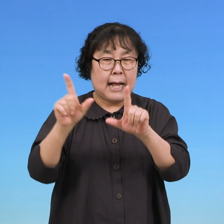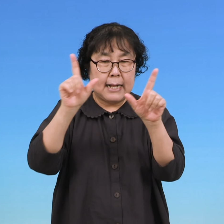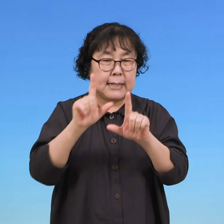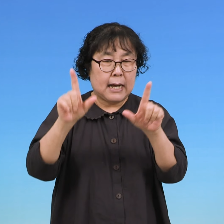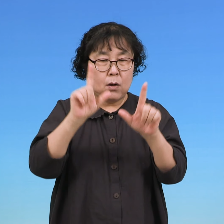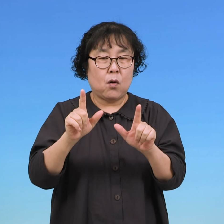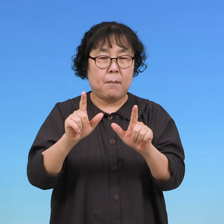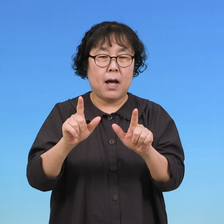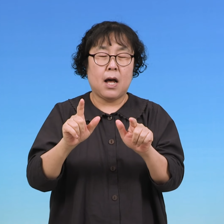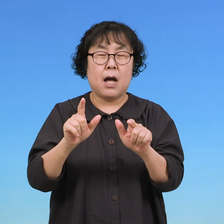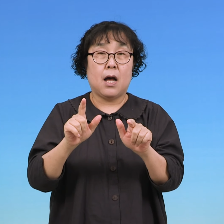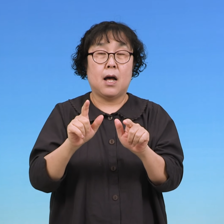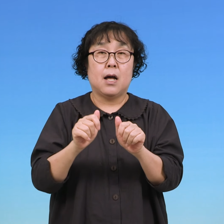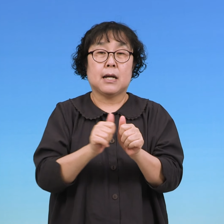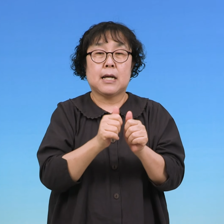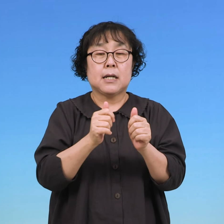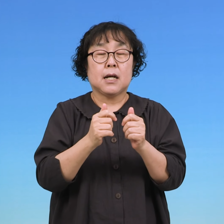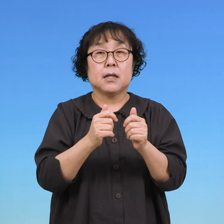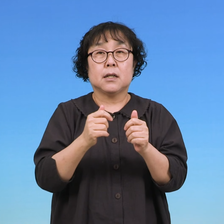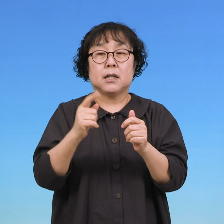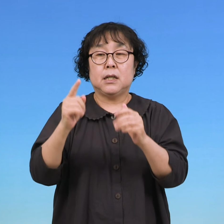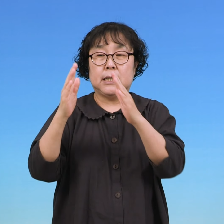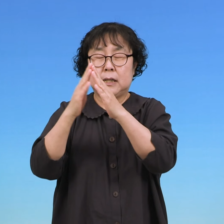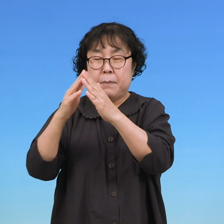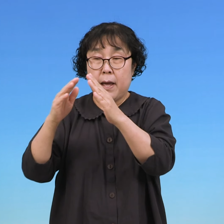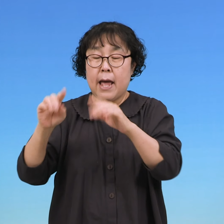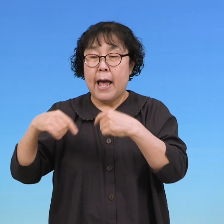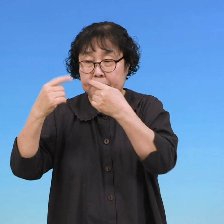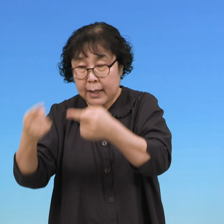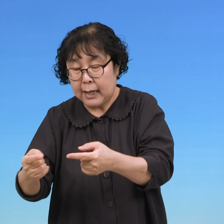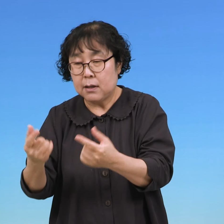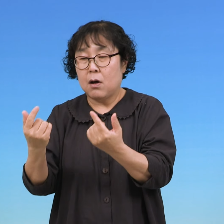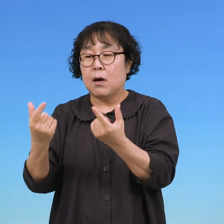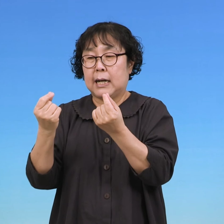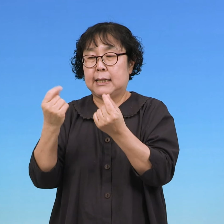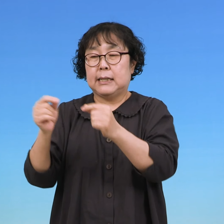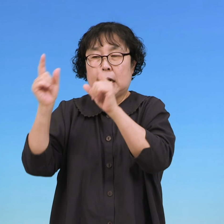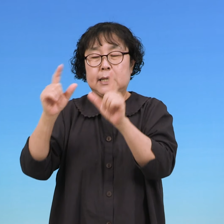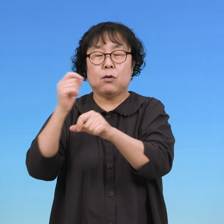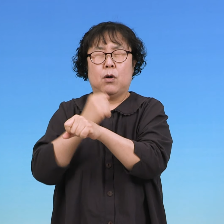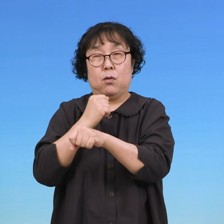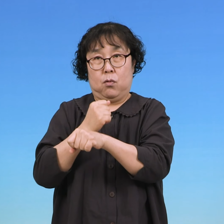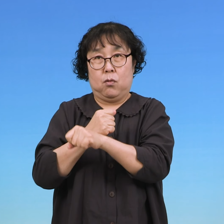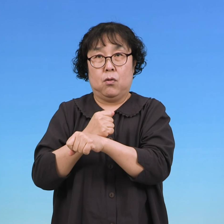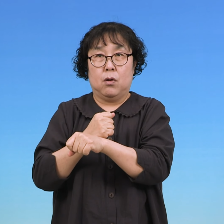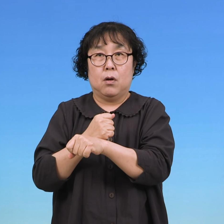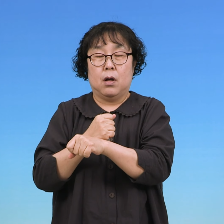않는 이런 걸로 막 그냥 남자 좋아한다고 그 집으로 그냥 쳐들어가서 같이 살자 그러고